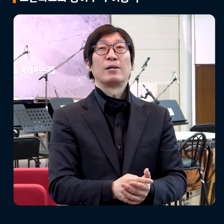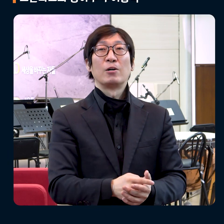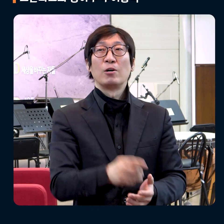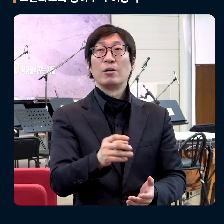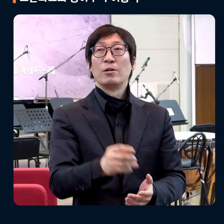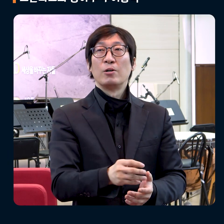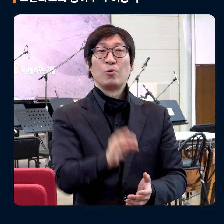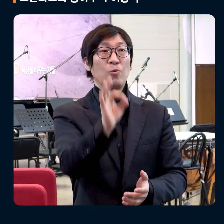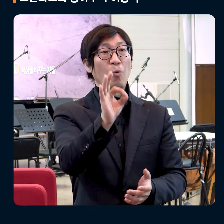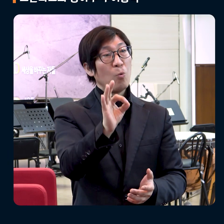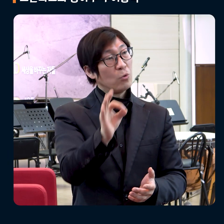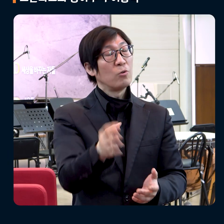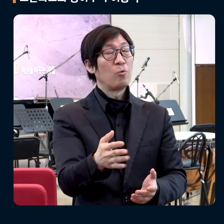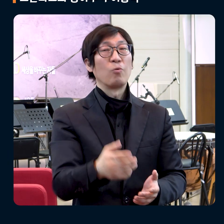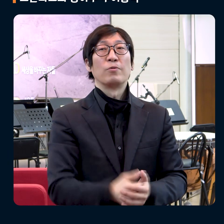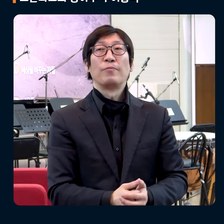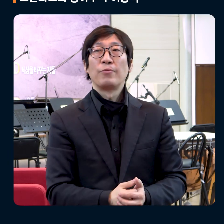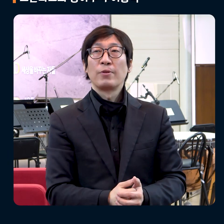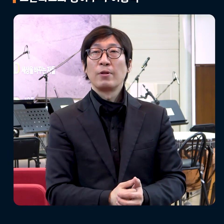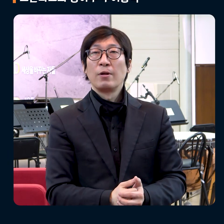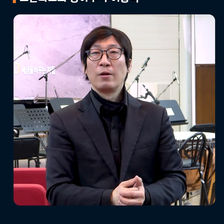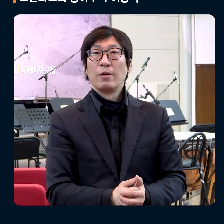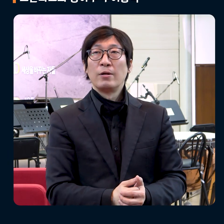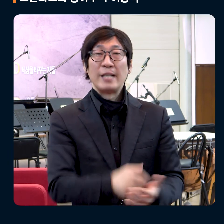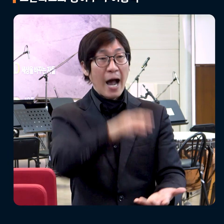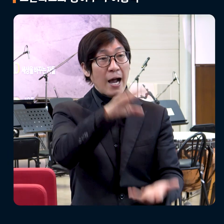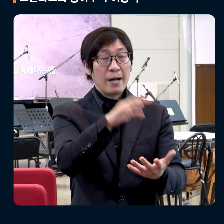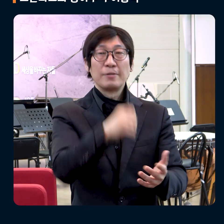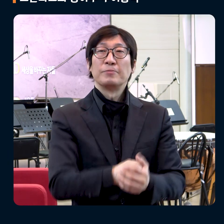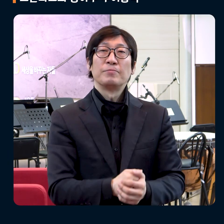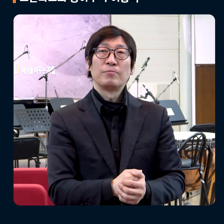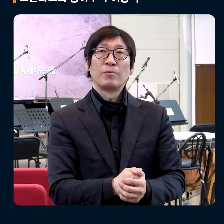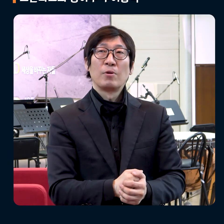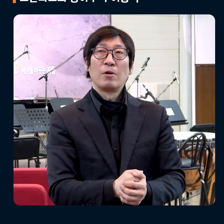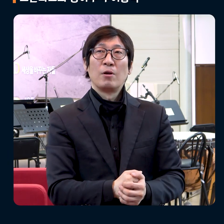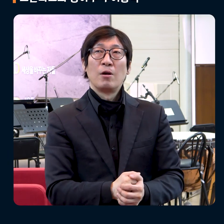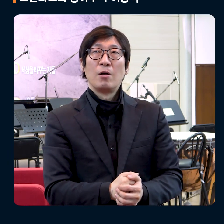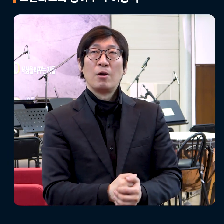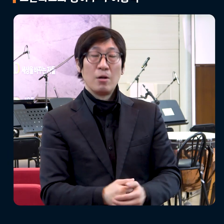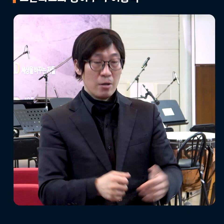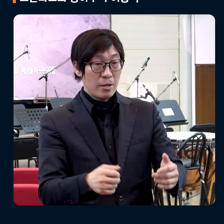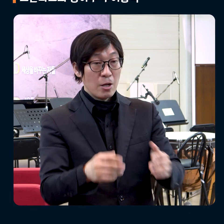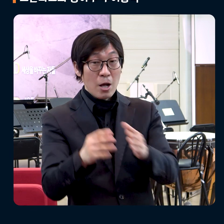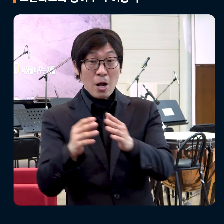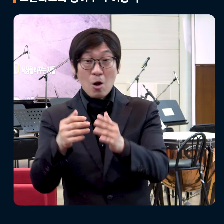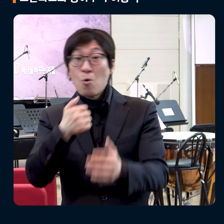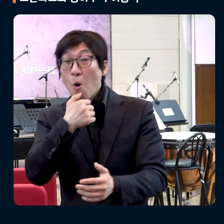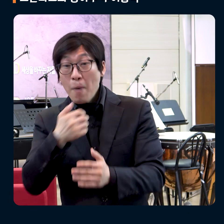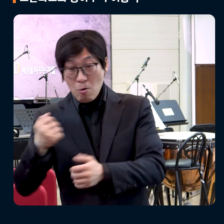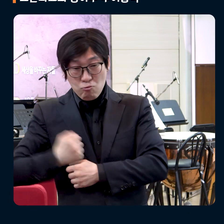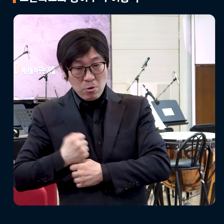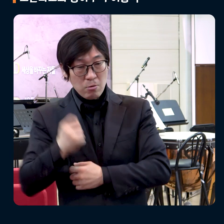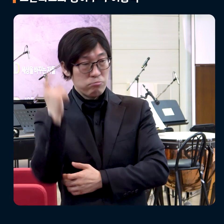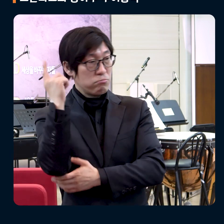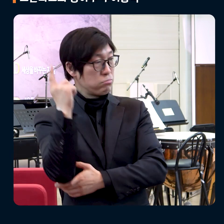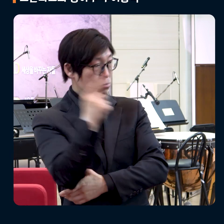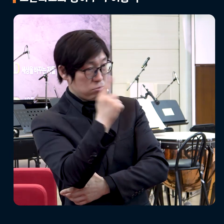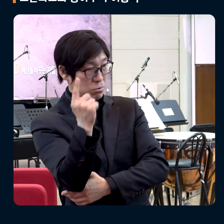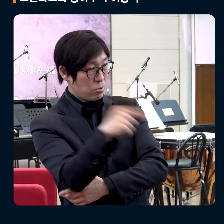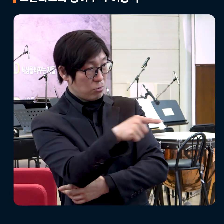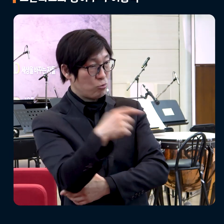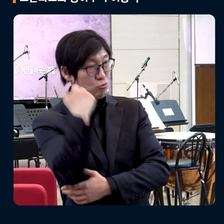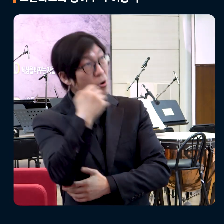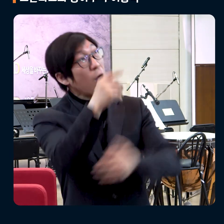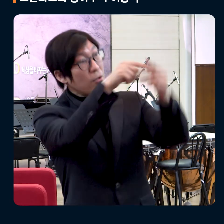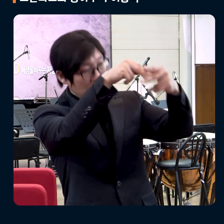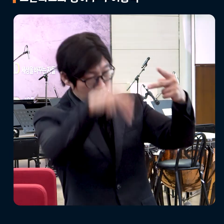다시요, 니고데모가 나왔습니다. 여러분, 니고데모는요, 유대인들이 막 쳐다보고 있고 로마 병사들이